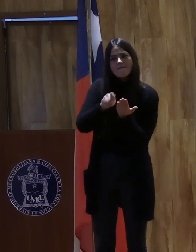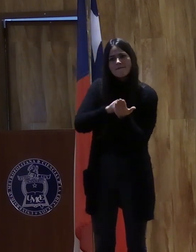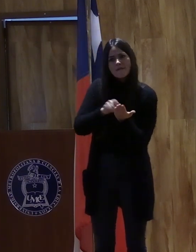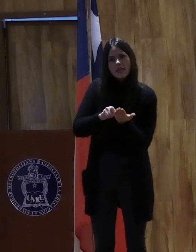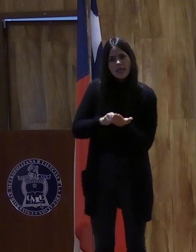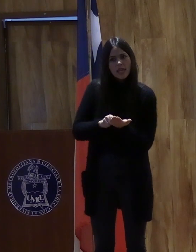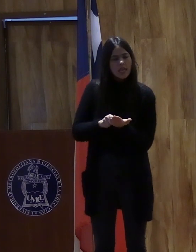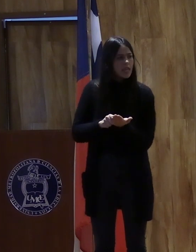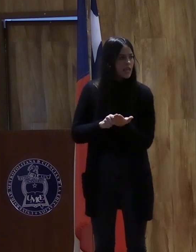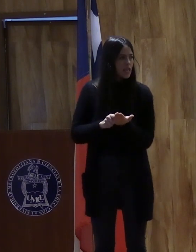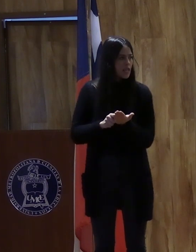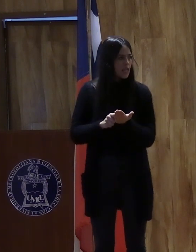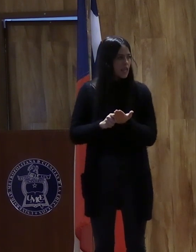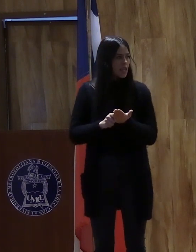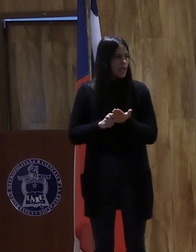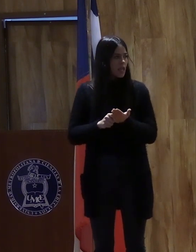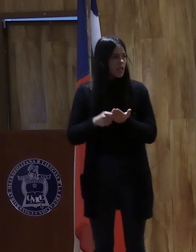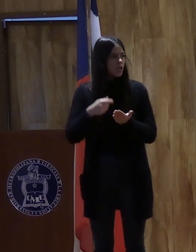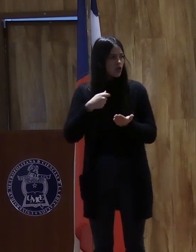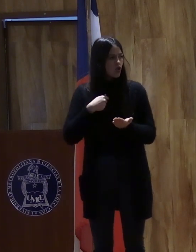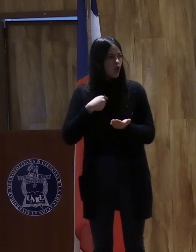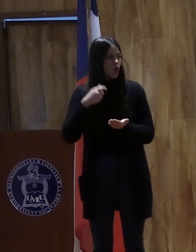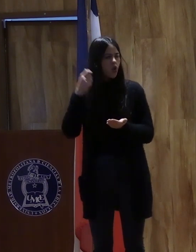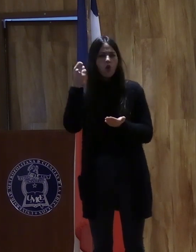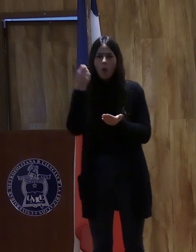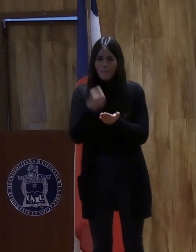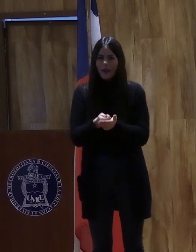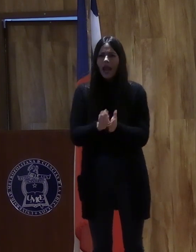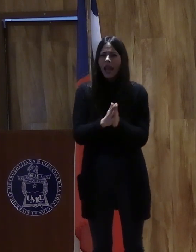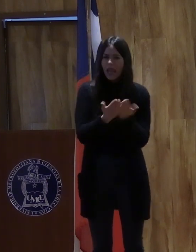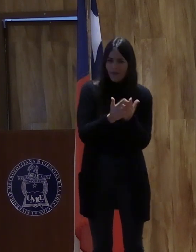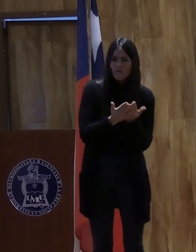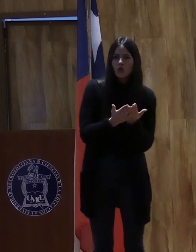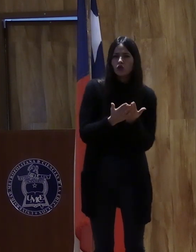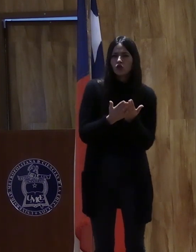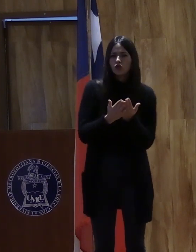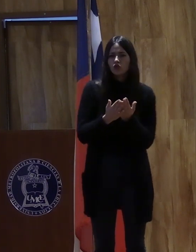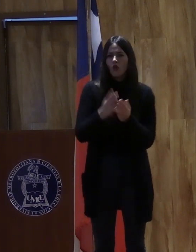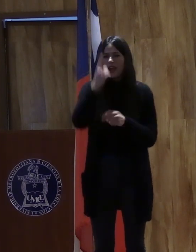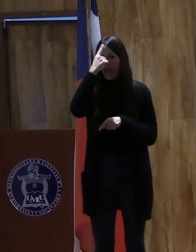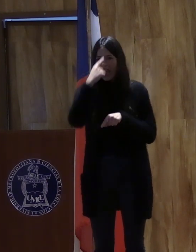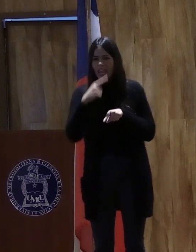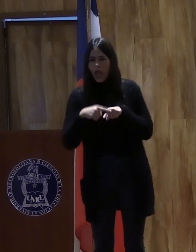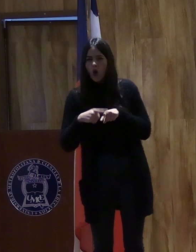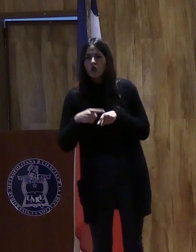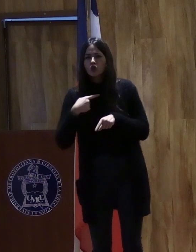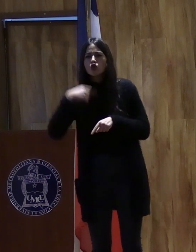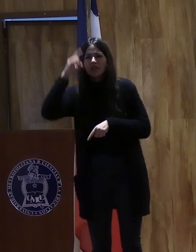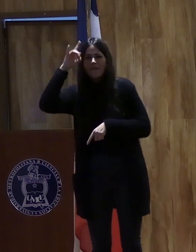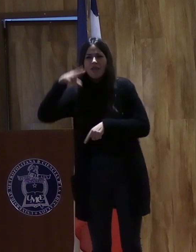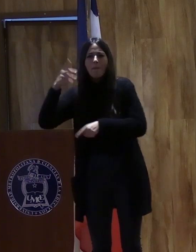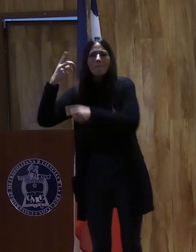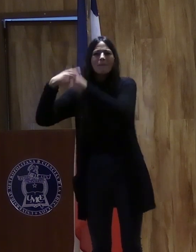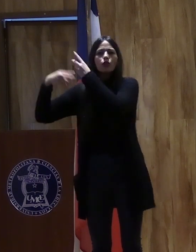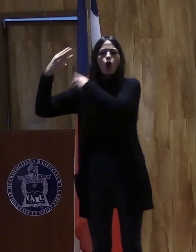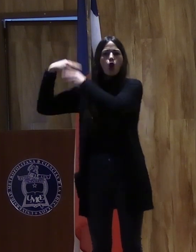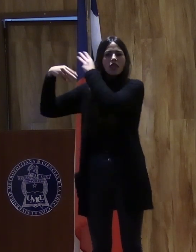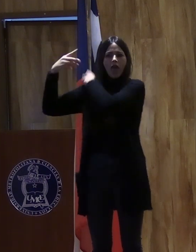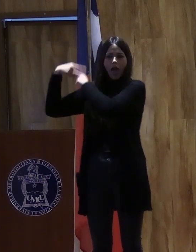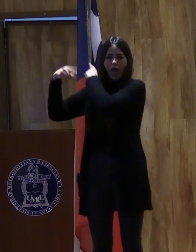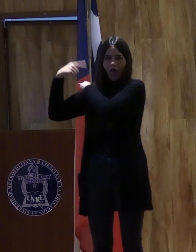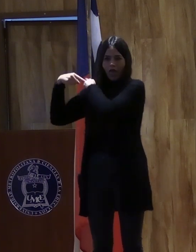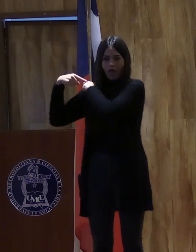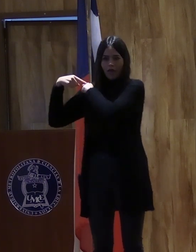me compré como 10 libros de mitología griega, me los leí casi todos y sabía todos los cagüines de mitología cuando escribí